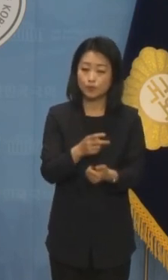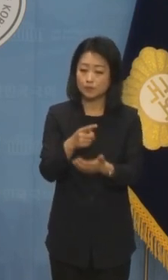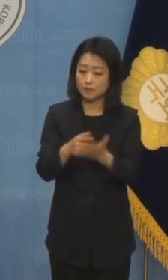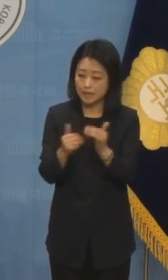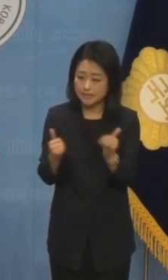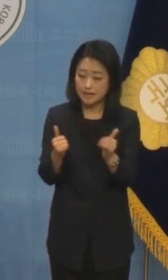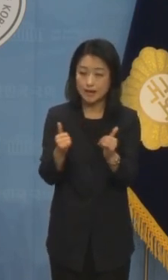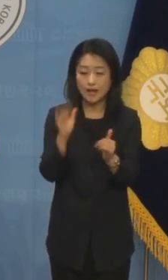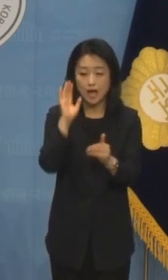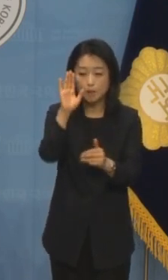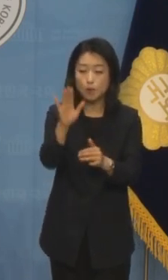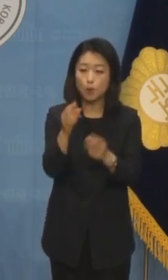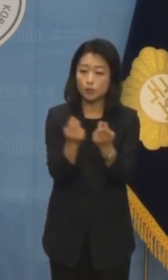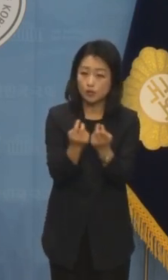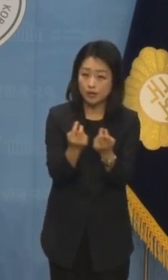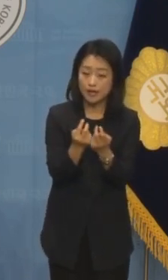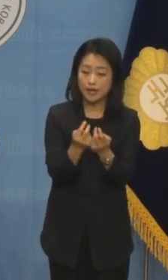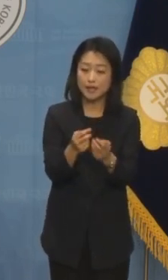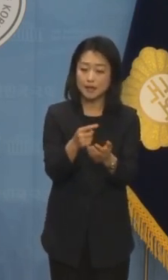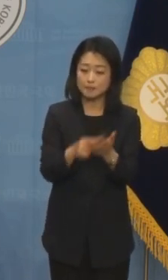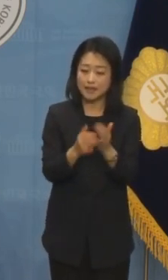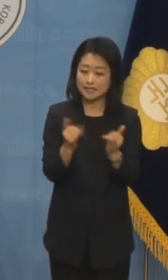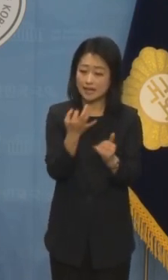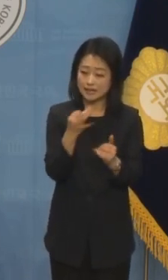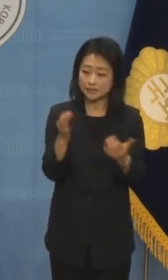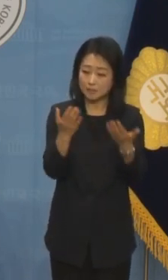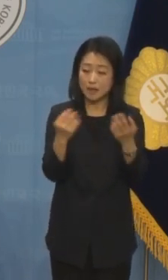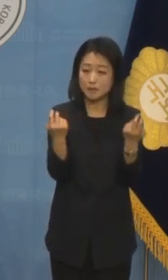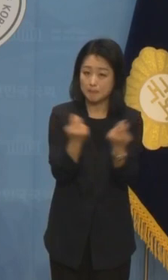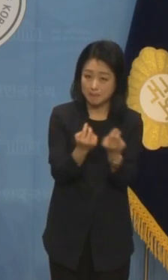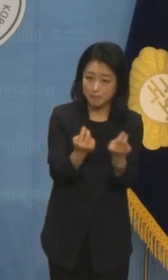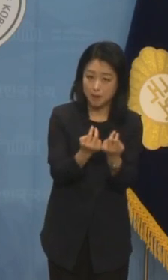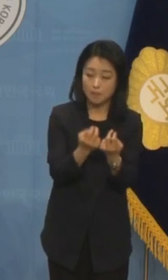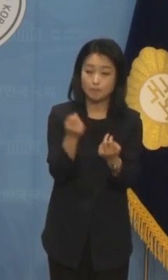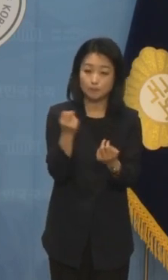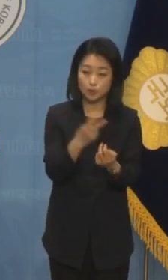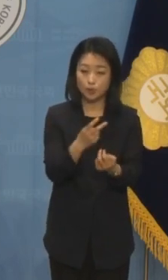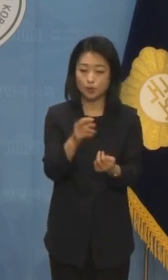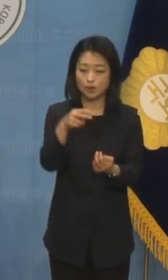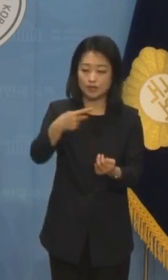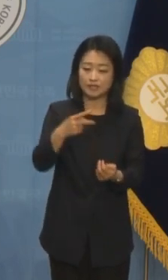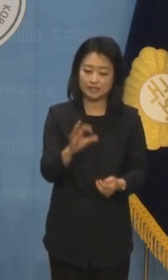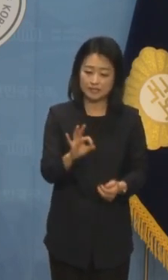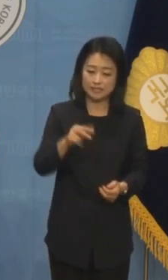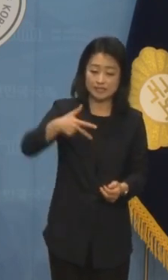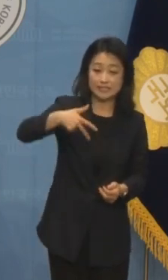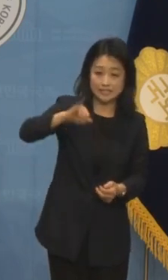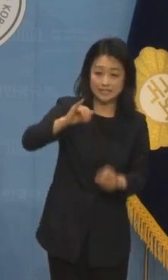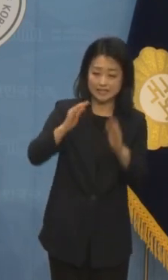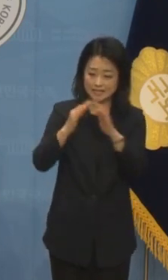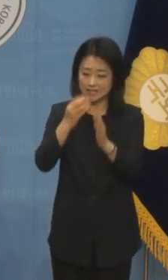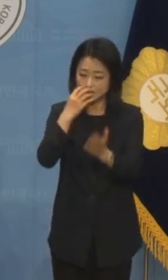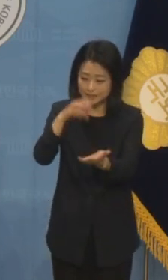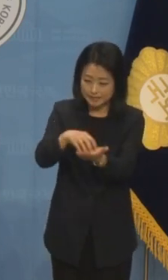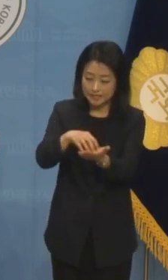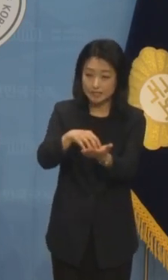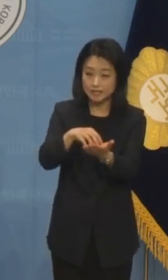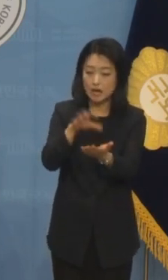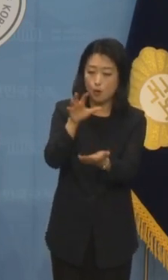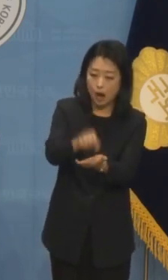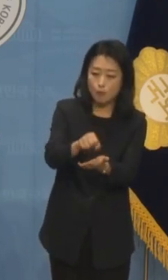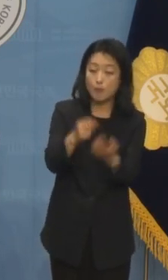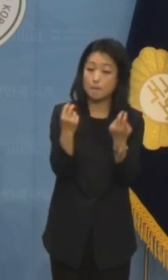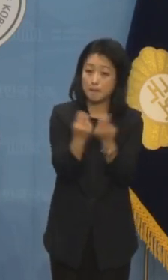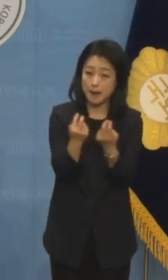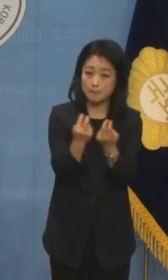어떻게 하면 피해자 인정까지 또는 뭐 임차권 등기나 집행권한을 확보하는 과정을